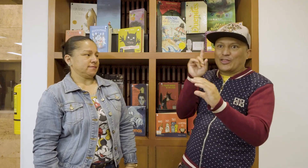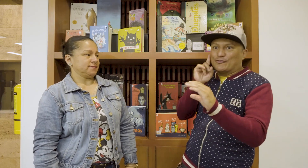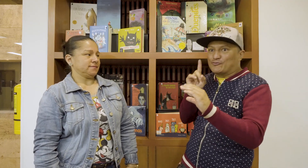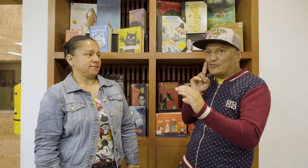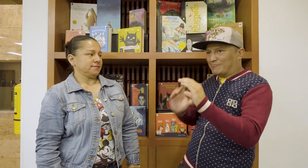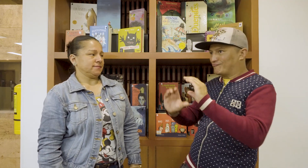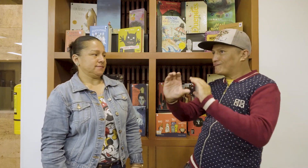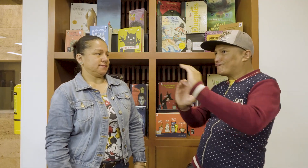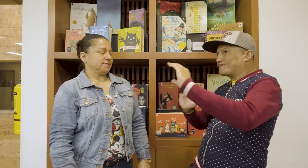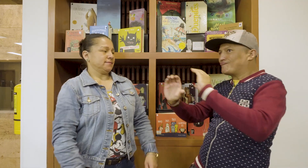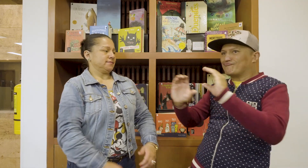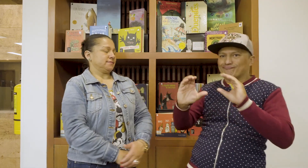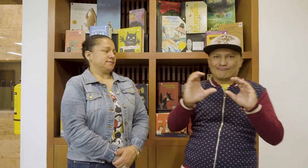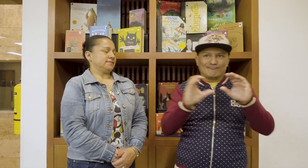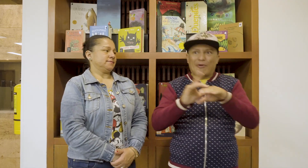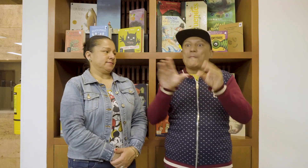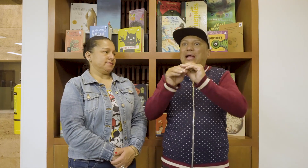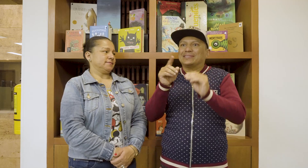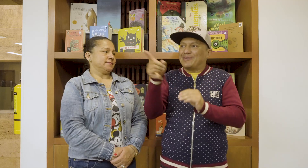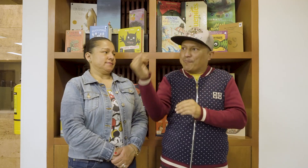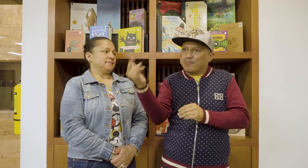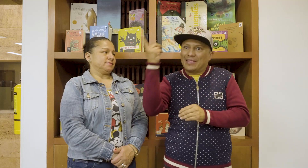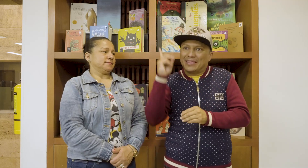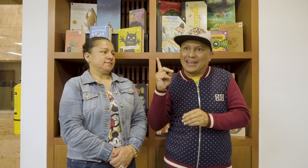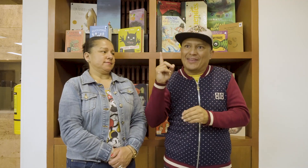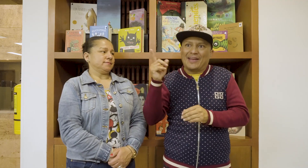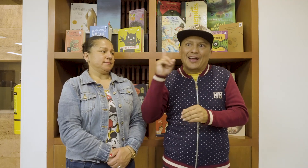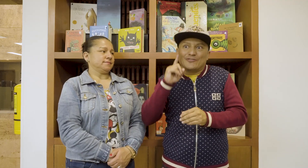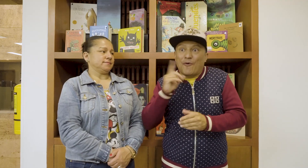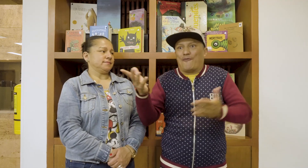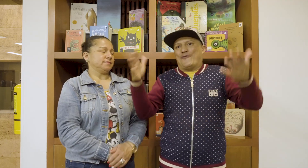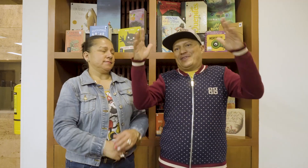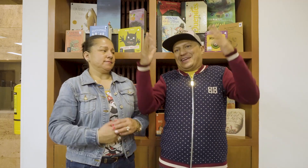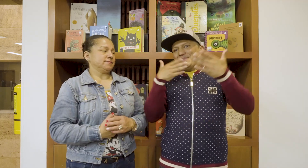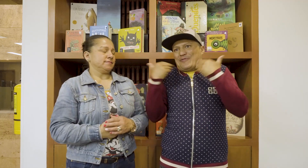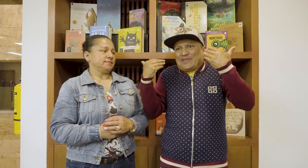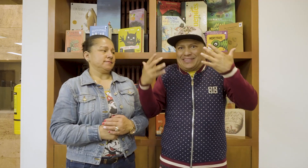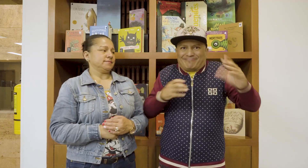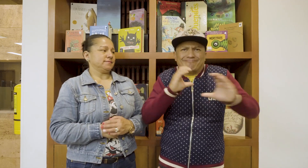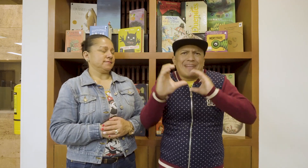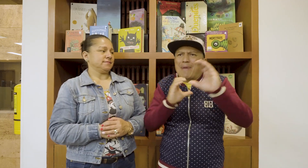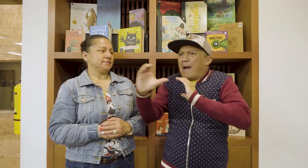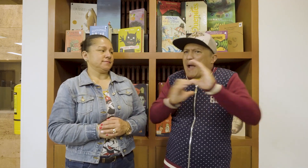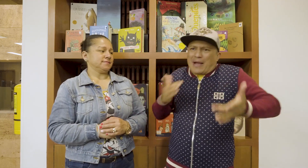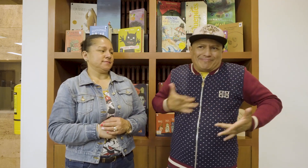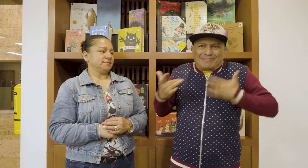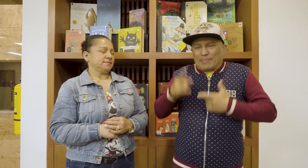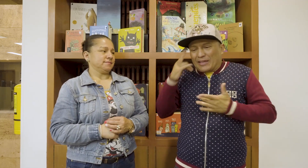los espacios, como por ejemplo Jenny, que ya se comunica de manera directa con nosotros y con los niños a través de